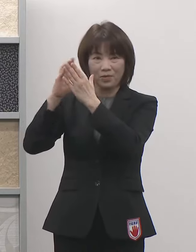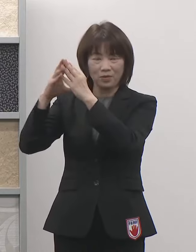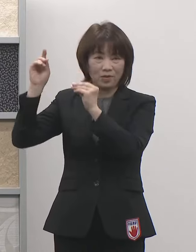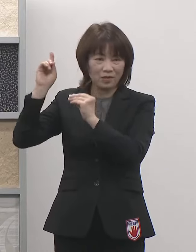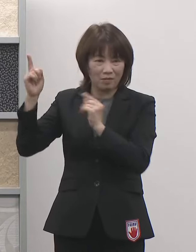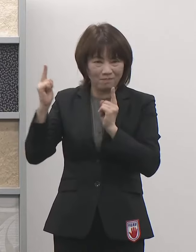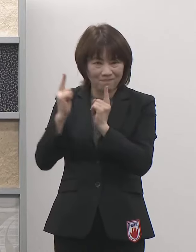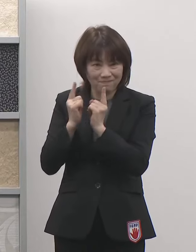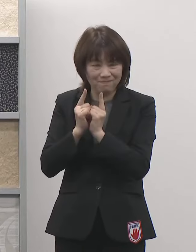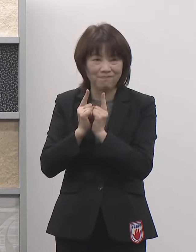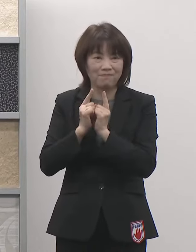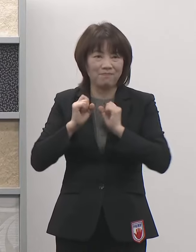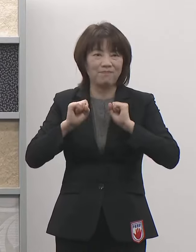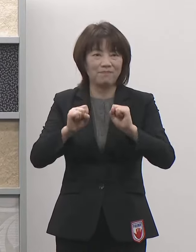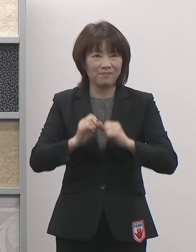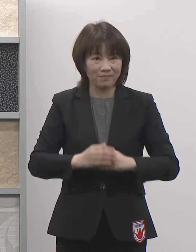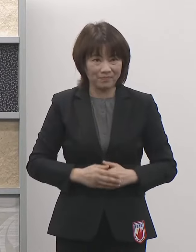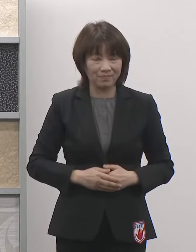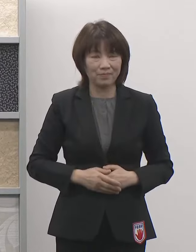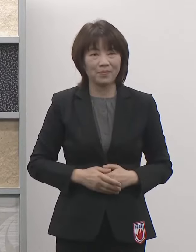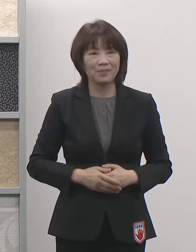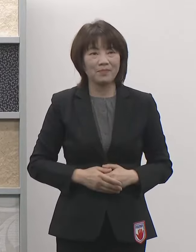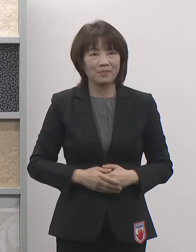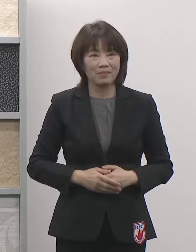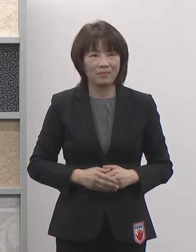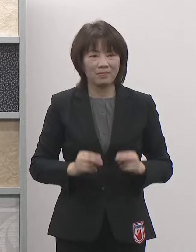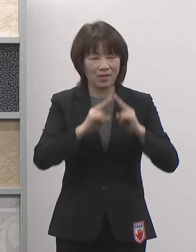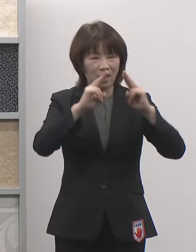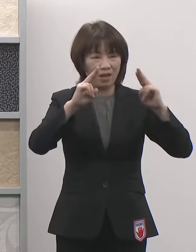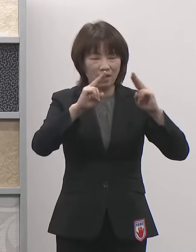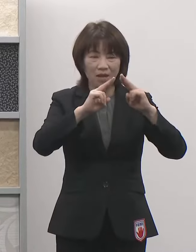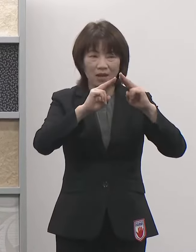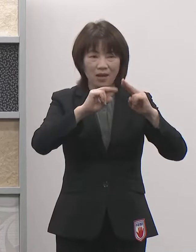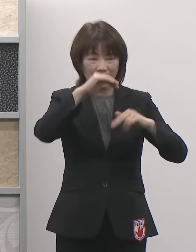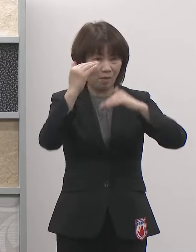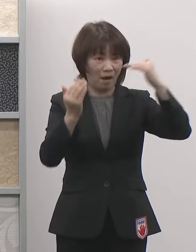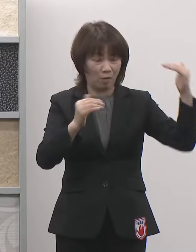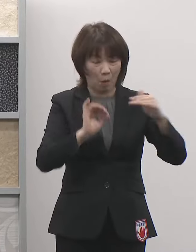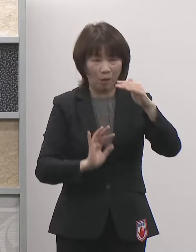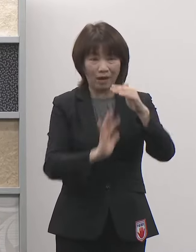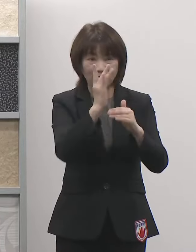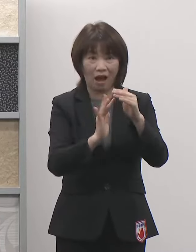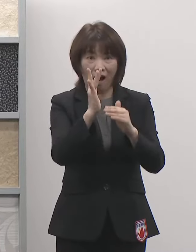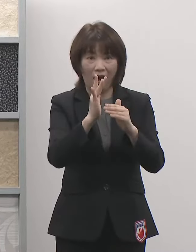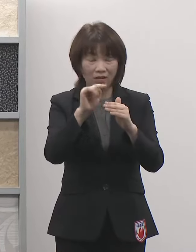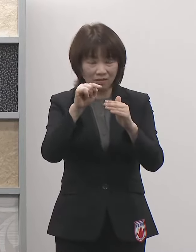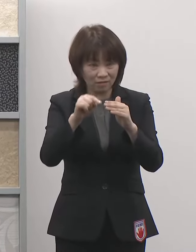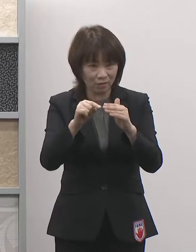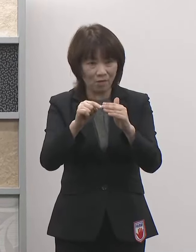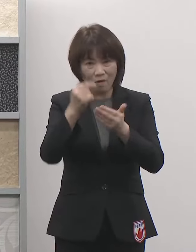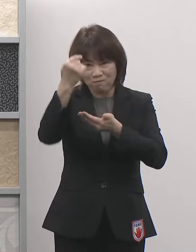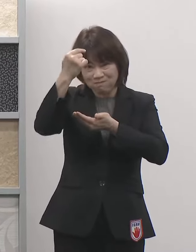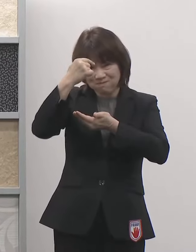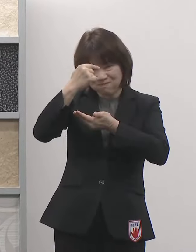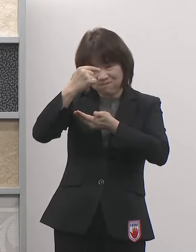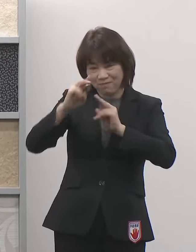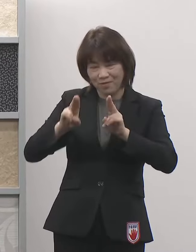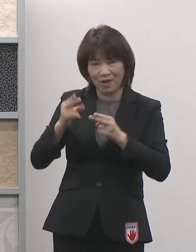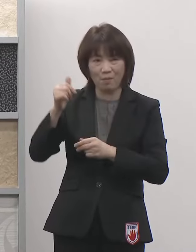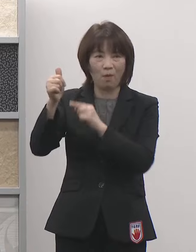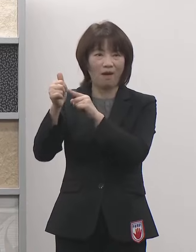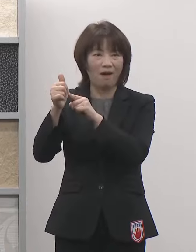意味で、よりその火山を学んだ人たちが活躍できるフィールドを広げていき